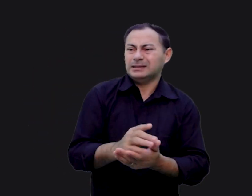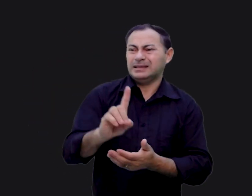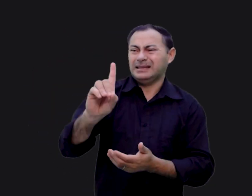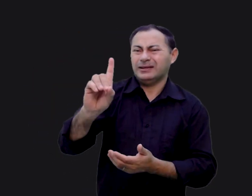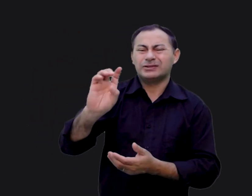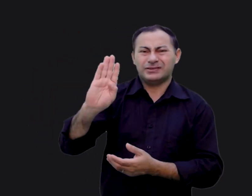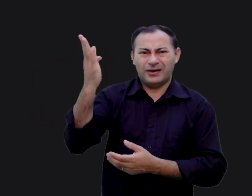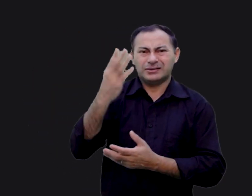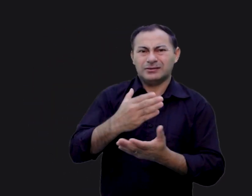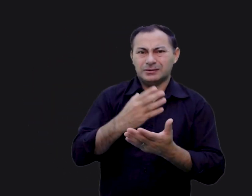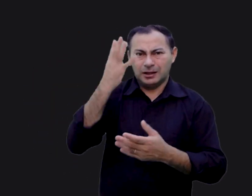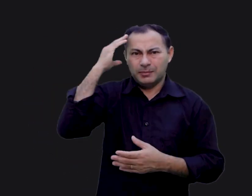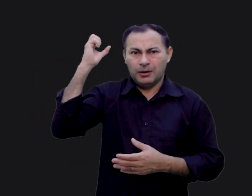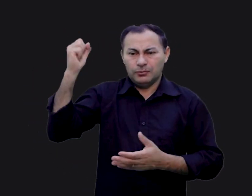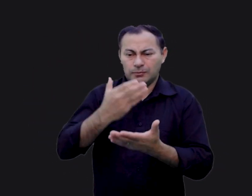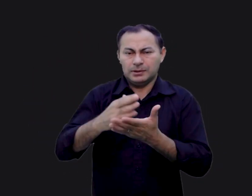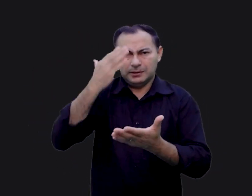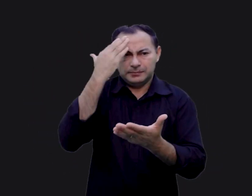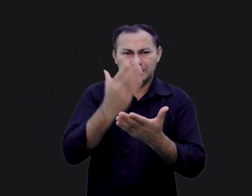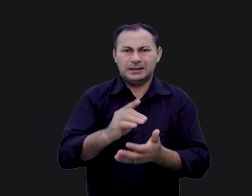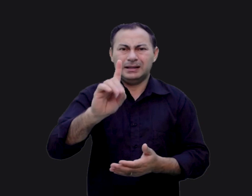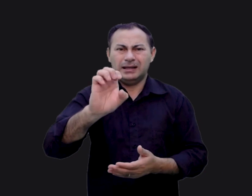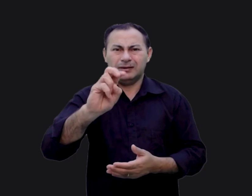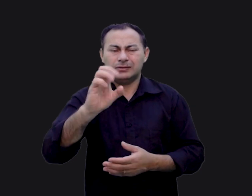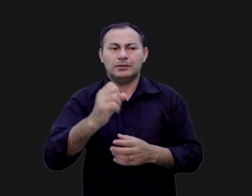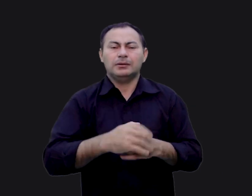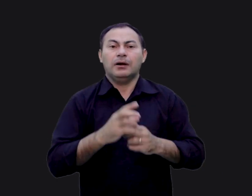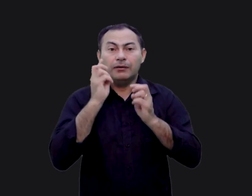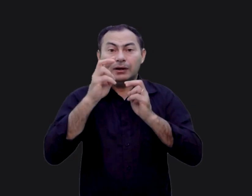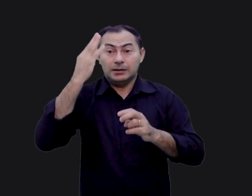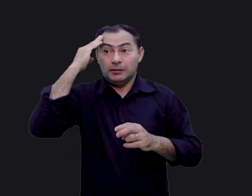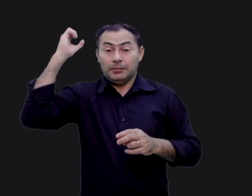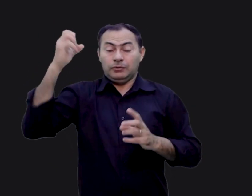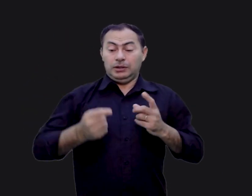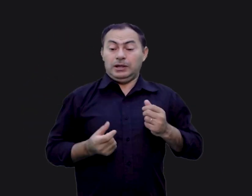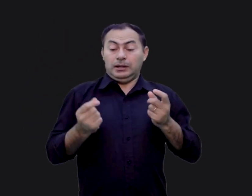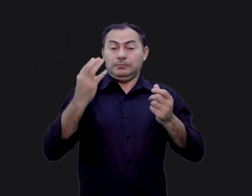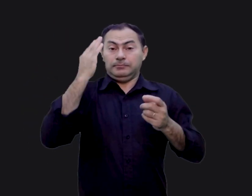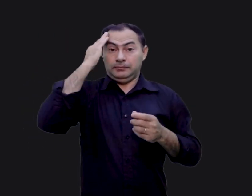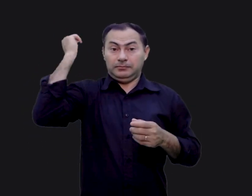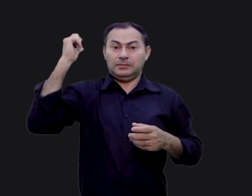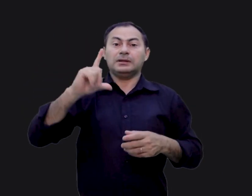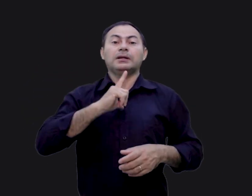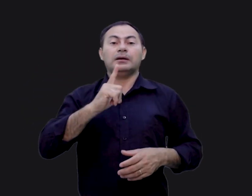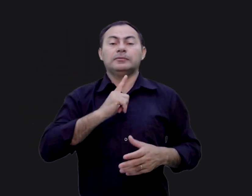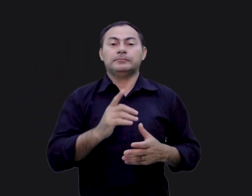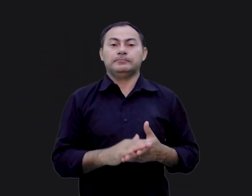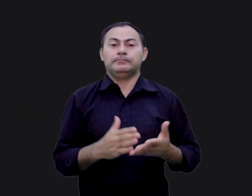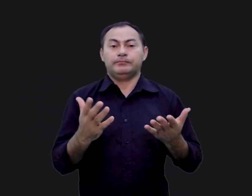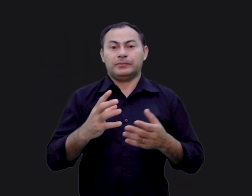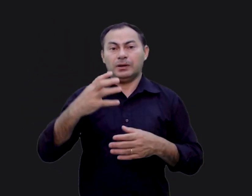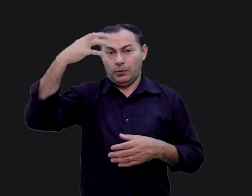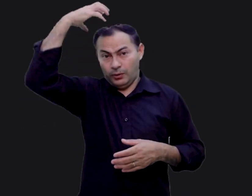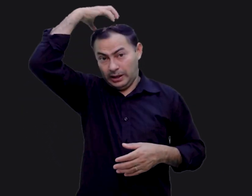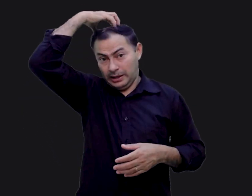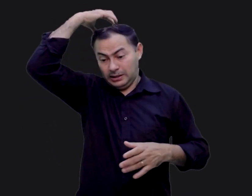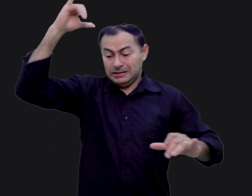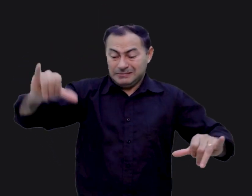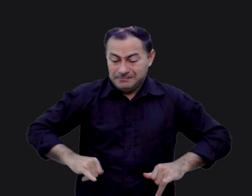nesses deuses estranhos. É por isso que digo que Salomão, se olharmos para toda a riqueza e sabedoria que chegou a ter, foi o rei que sofreu